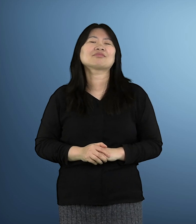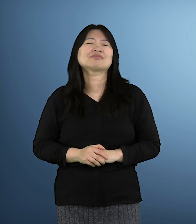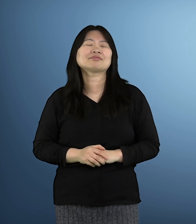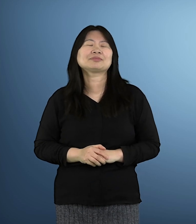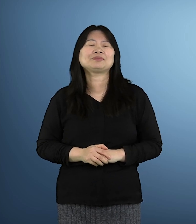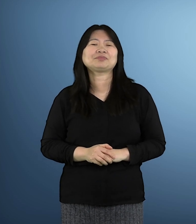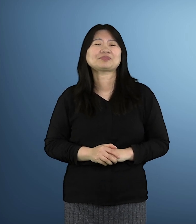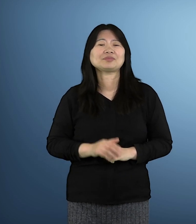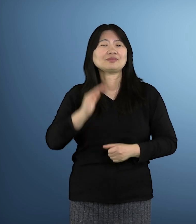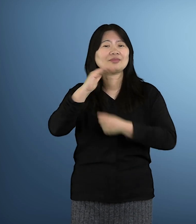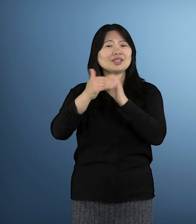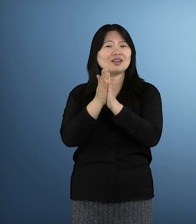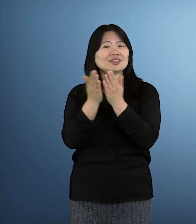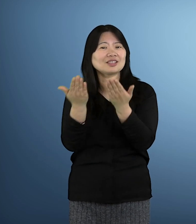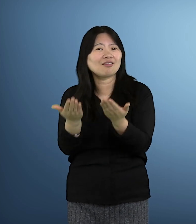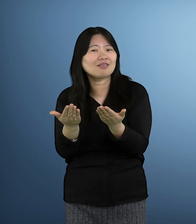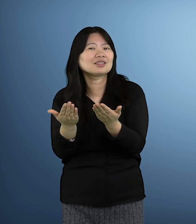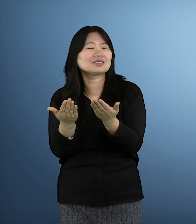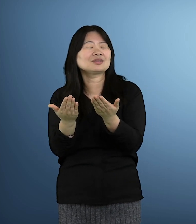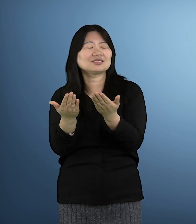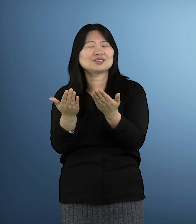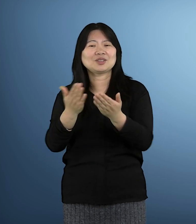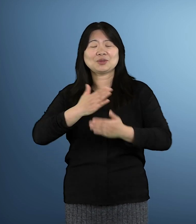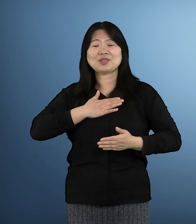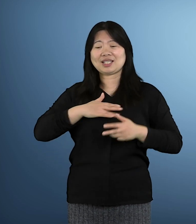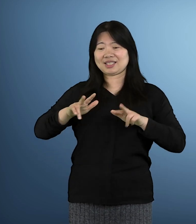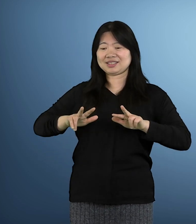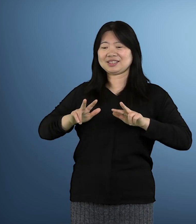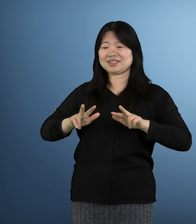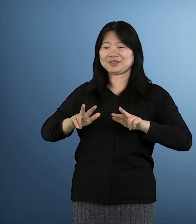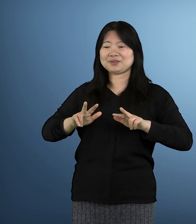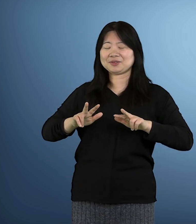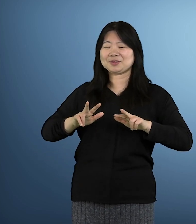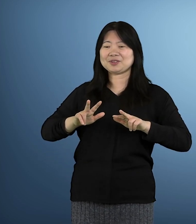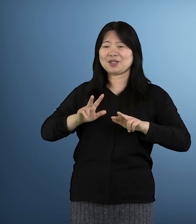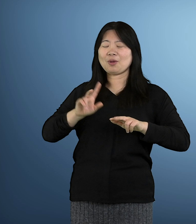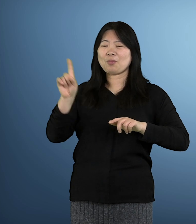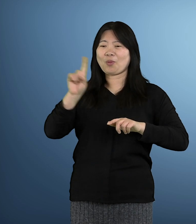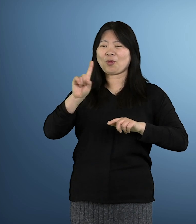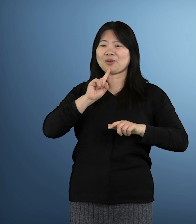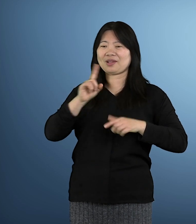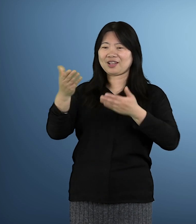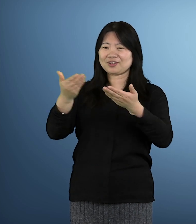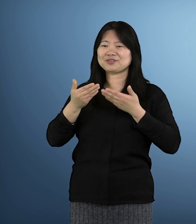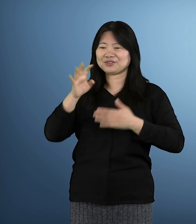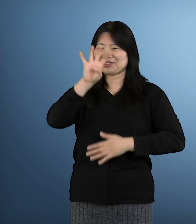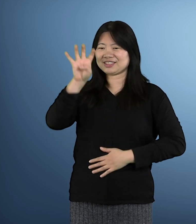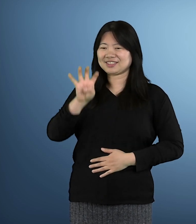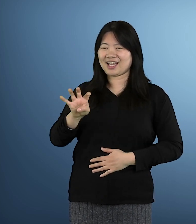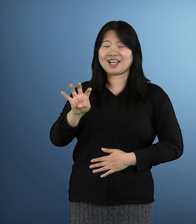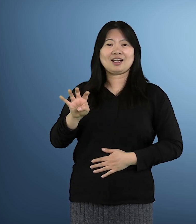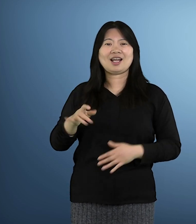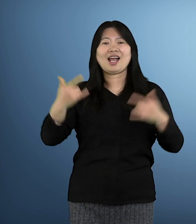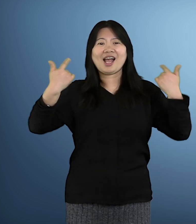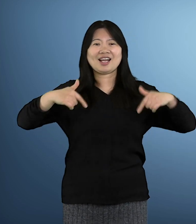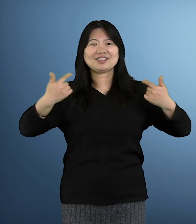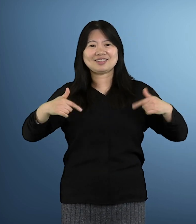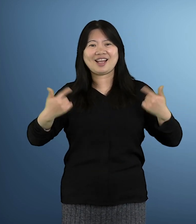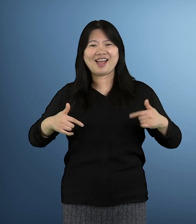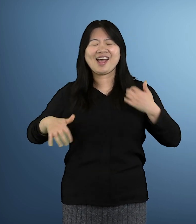그러면 성경은 우리에게 어떻게 얘기하는가 보니까